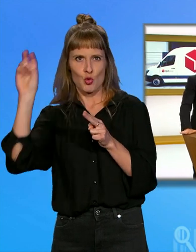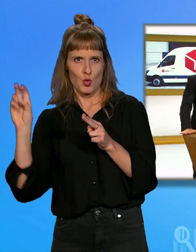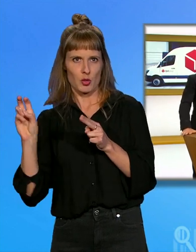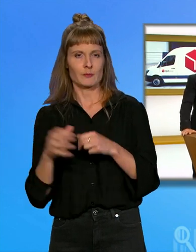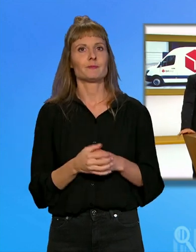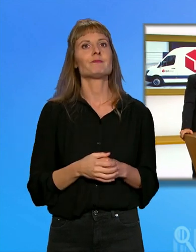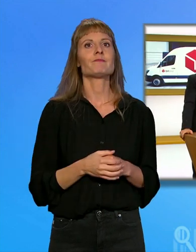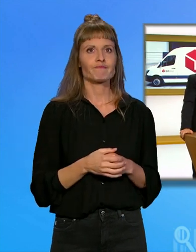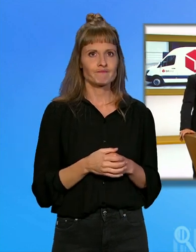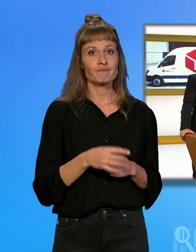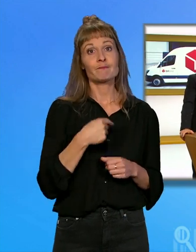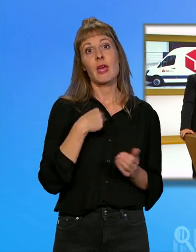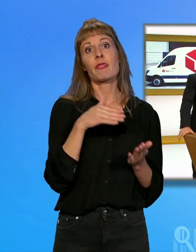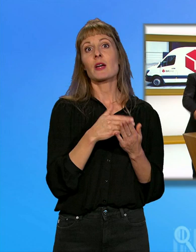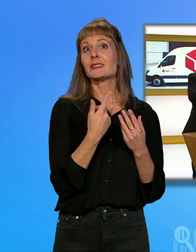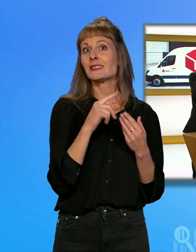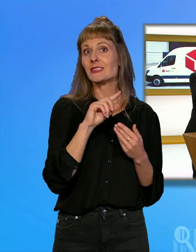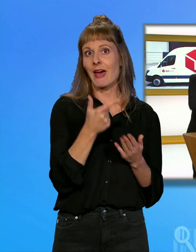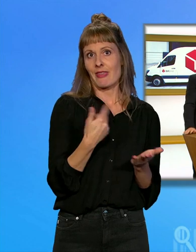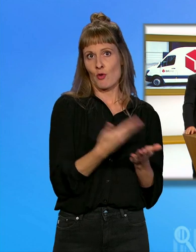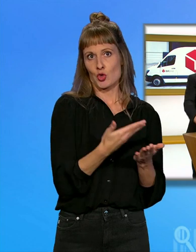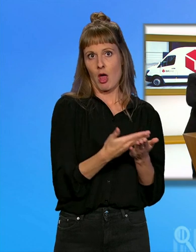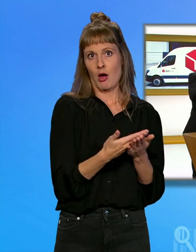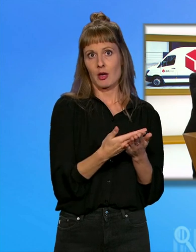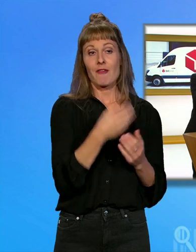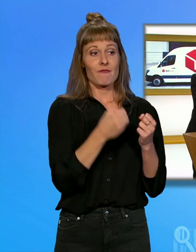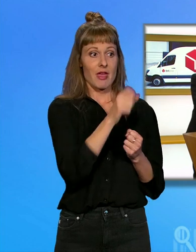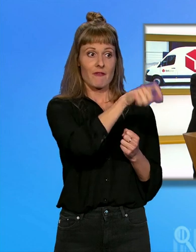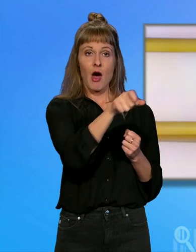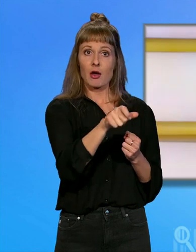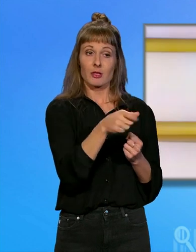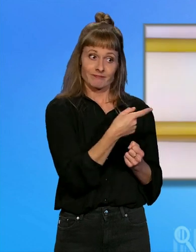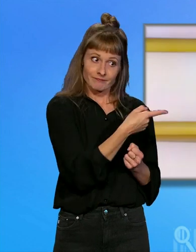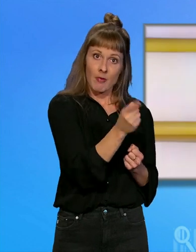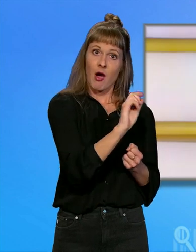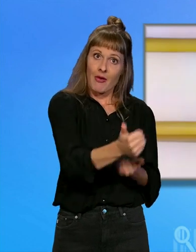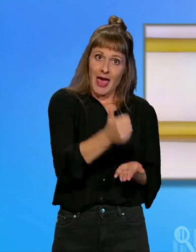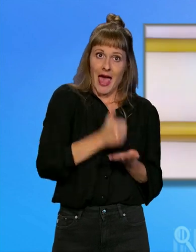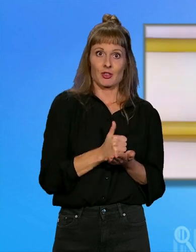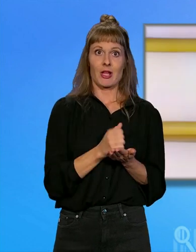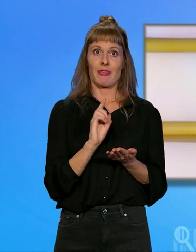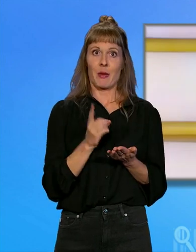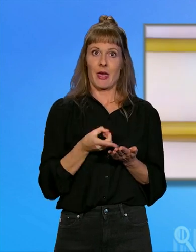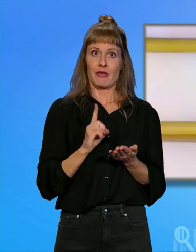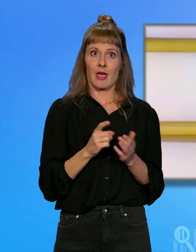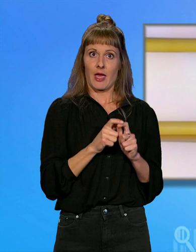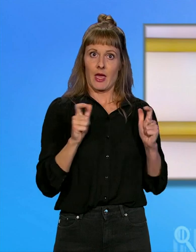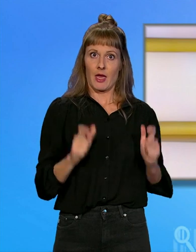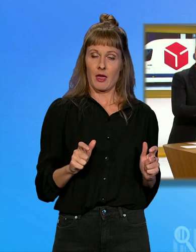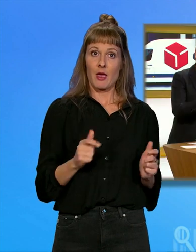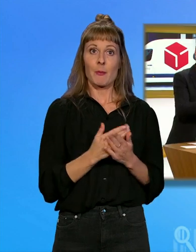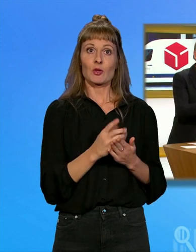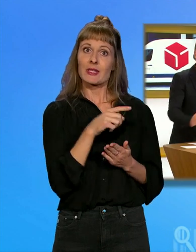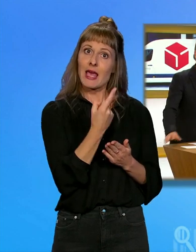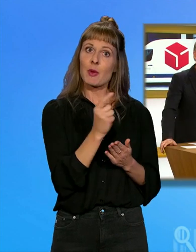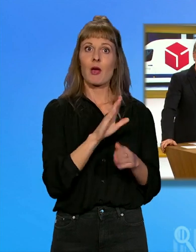Vorschlag. Warum stellt ihr die Fahrer nicht selber anstellen? Dann habt ihr es nämlich im Griff. Dann könnt ihr nämlich ein Zeitmanagement, eine Arbeitszeitkontrolle einführen, wie ihr vorhin gesagt